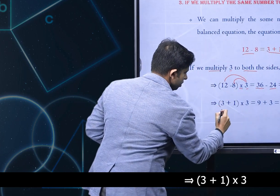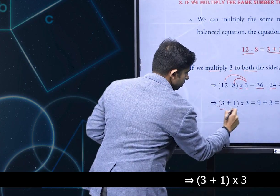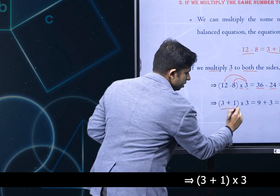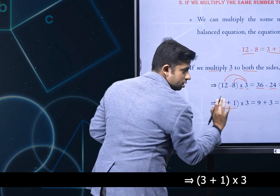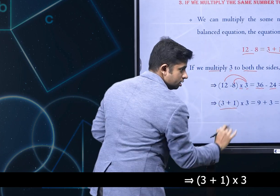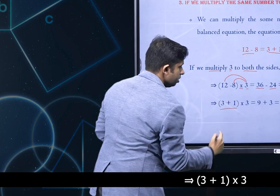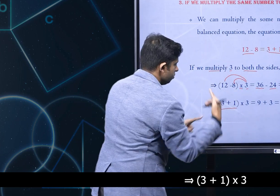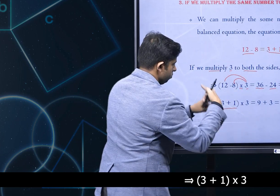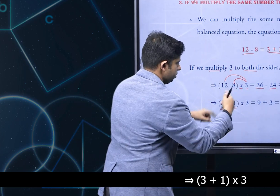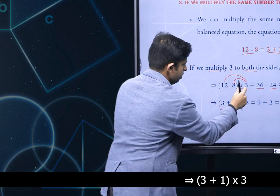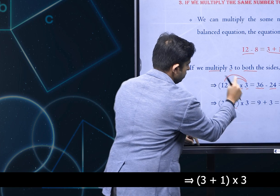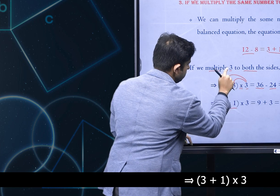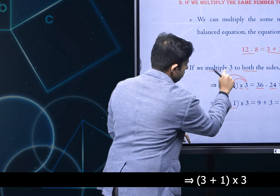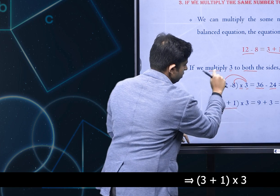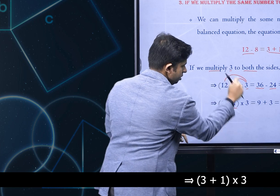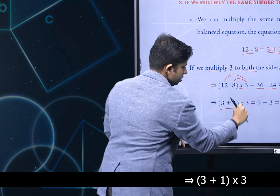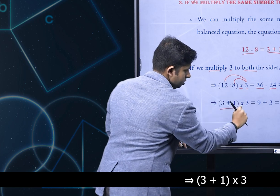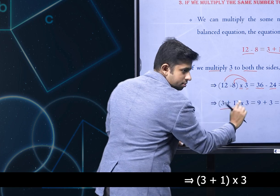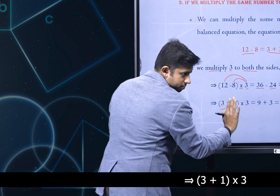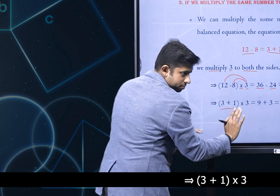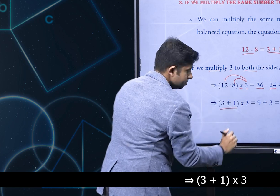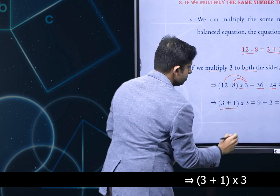implies 3 plus 1 of into 3